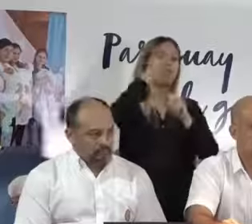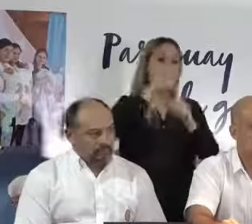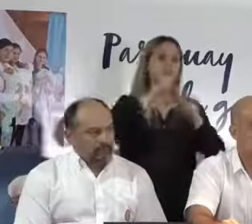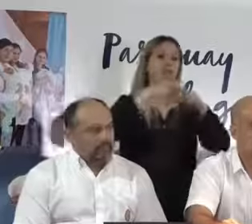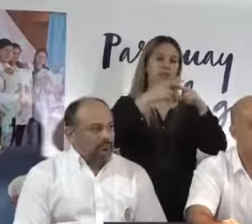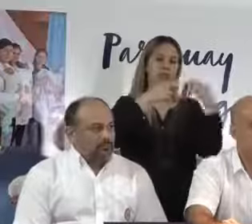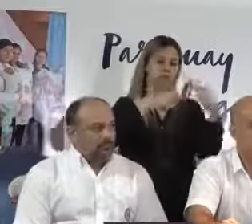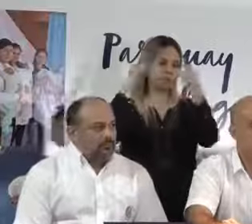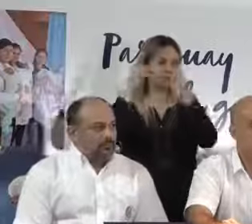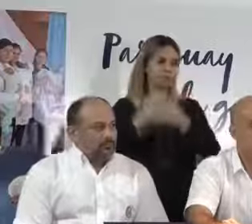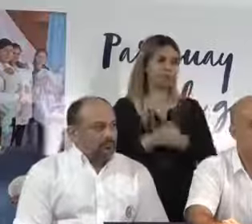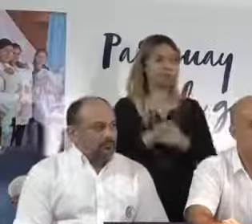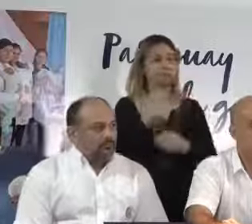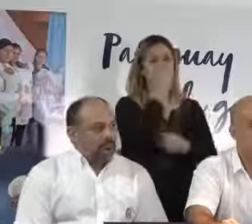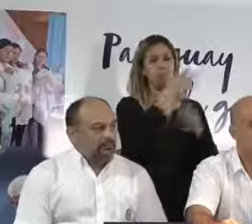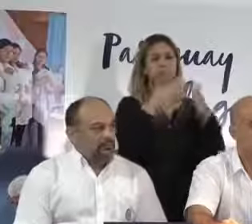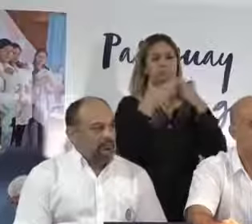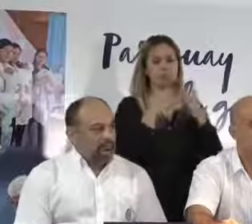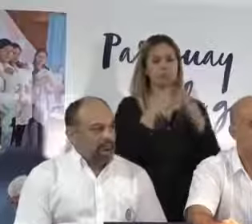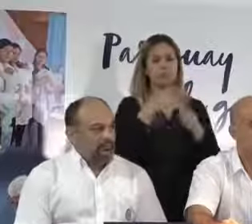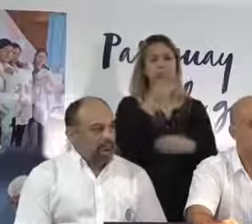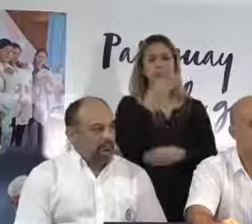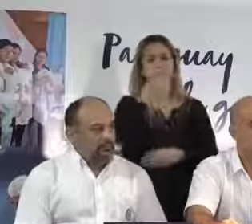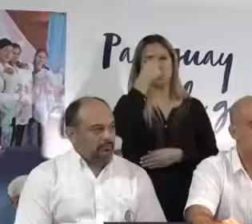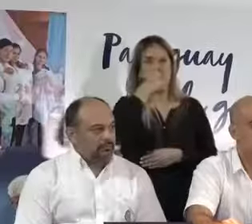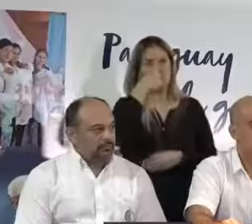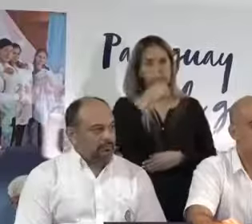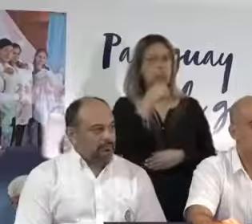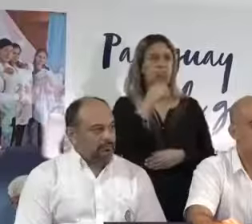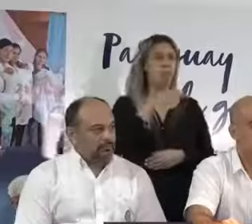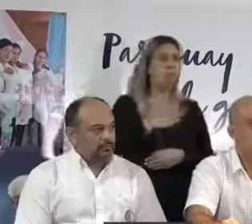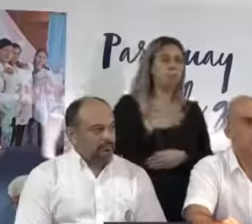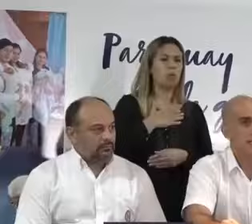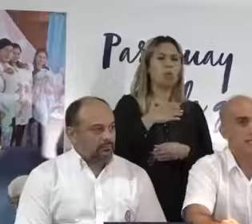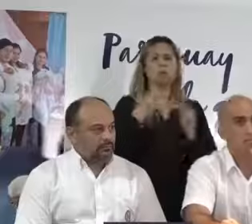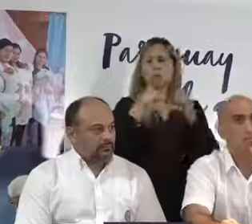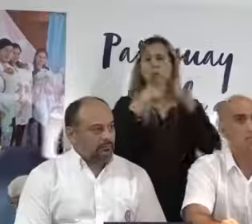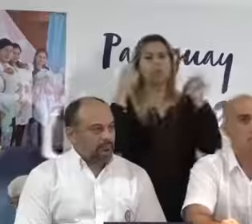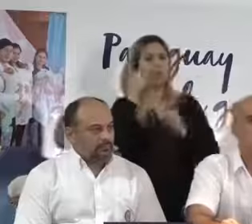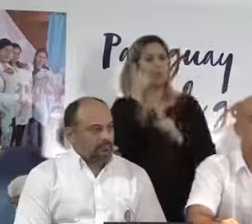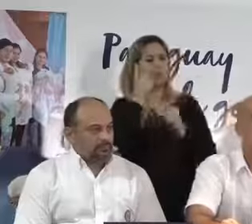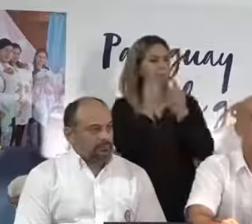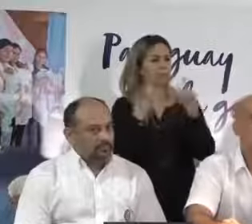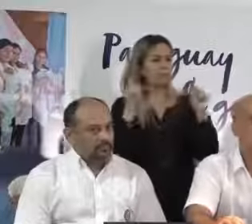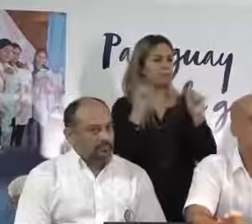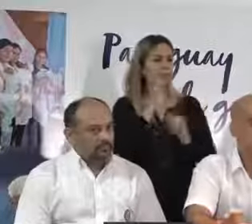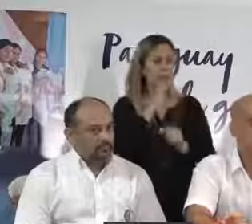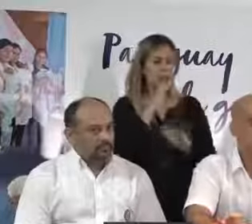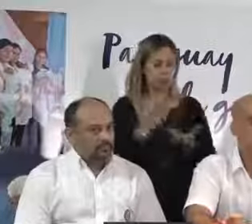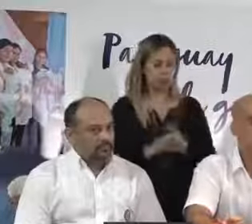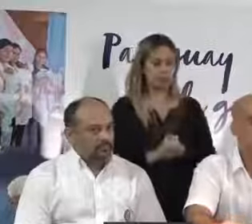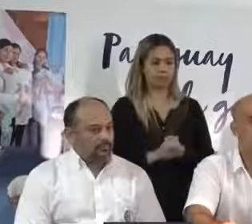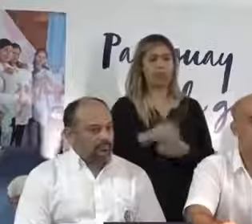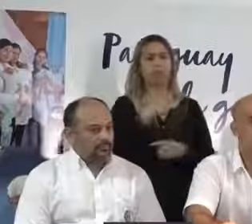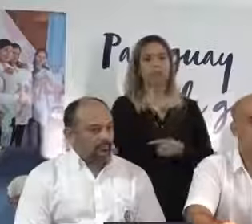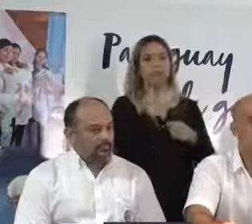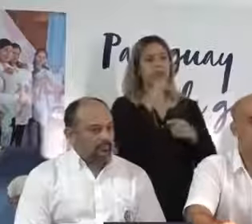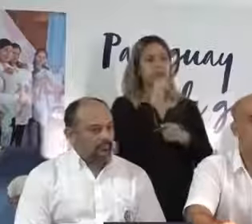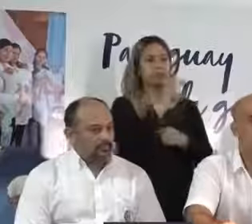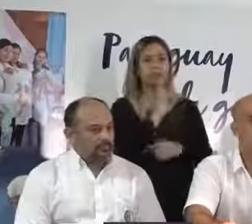al dengue inclusive, ¿existe otro que sea diferente, por así decirlo? Bueno, los síntomas cardinales